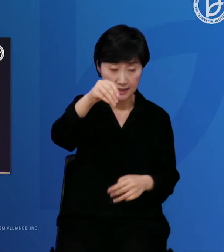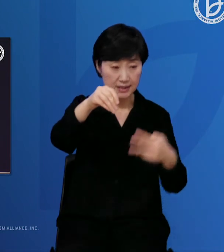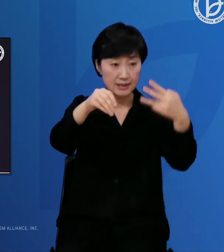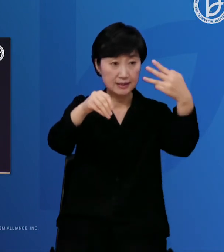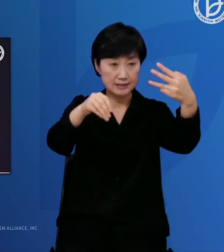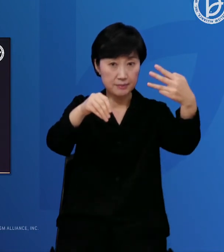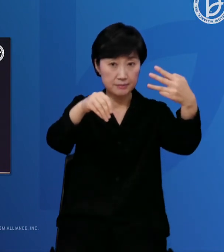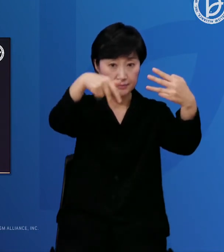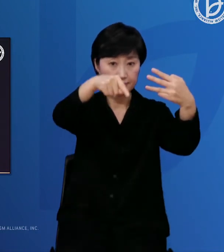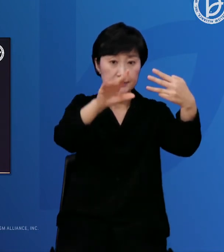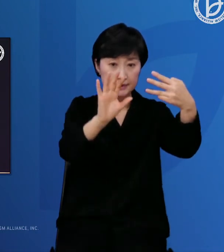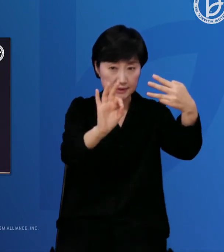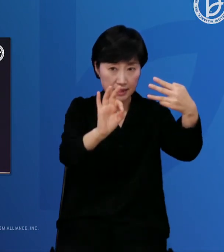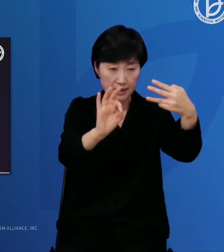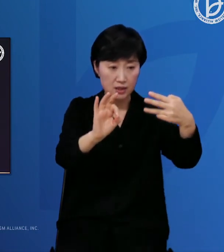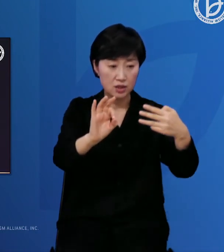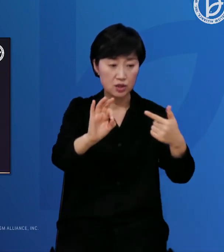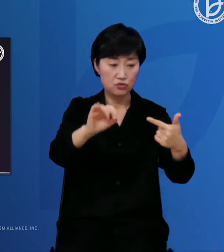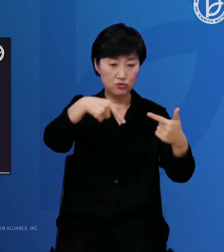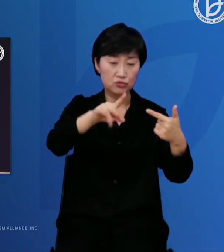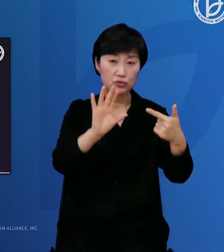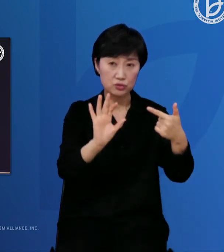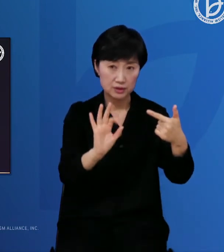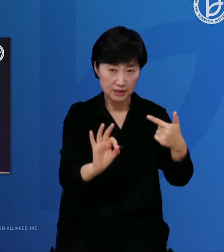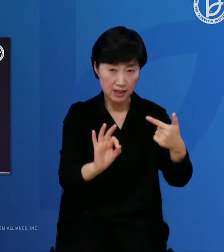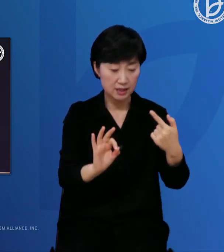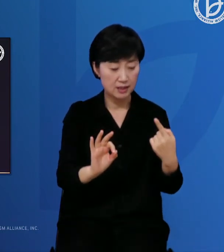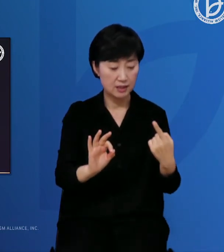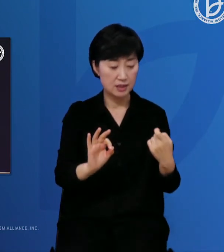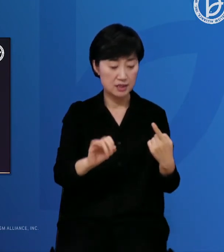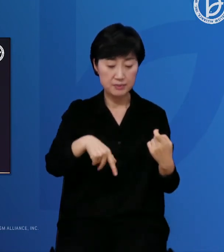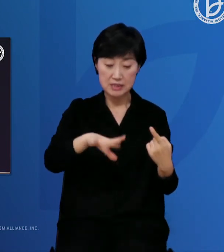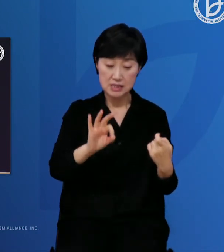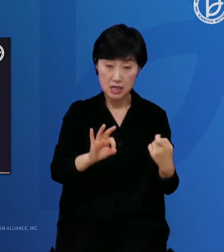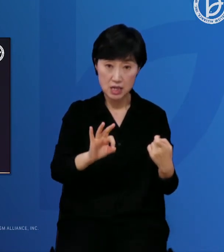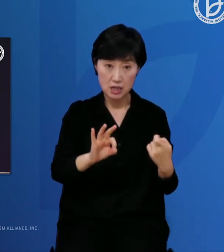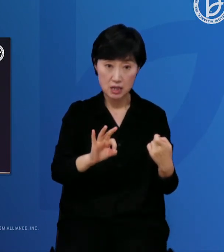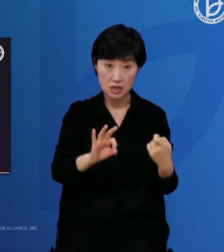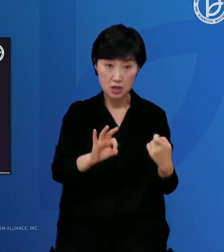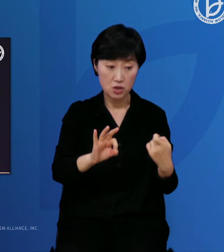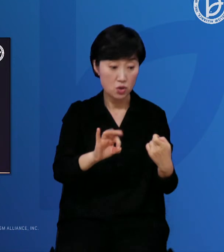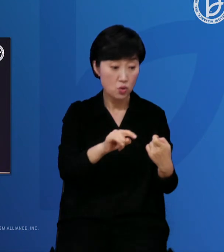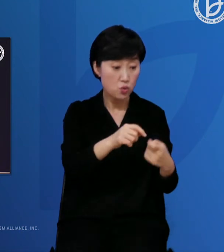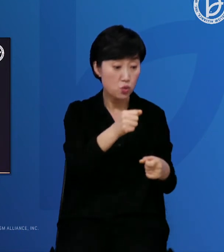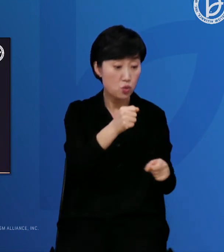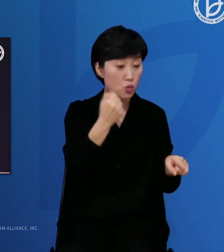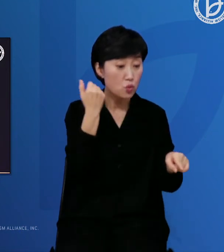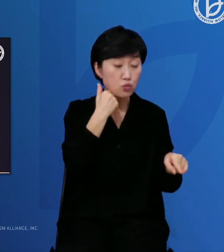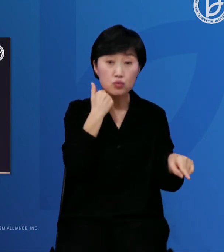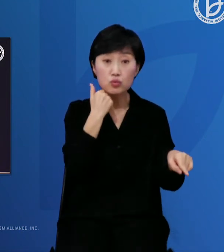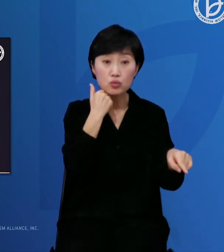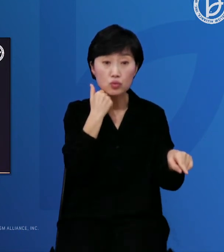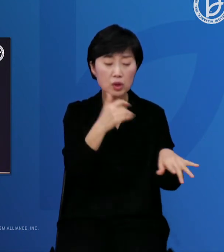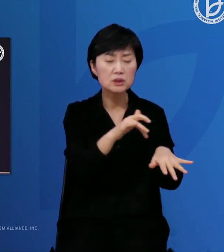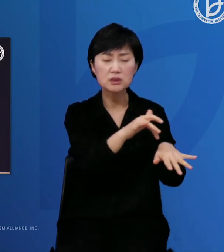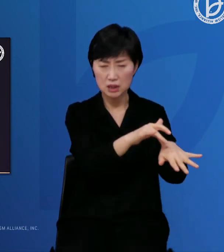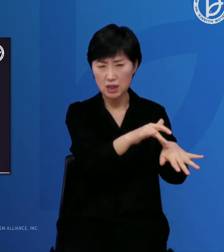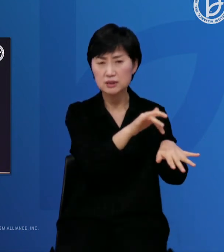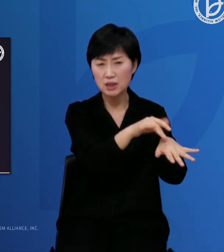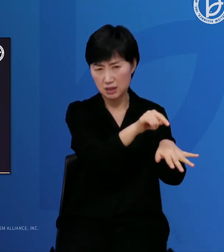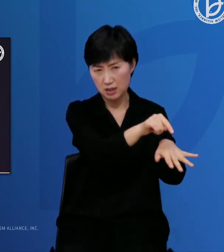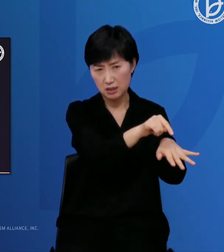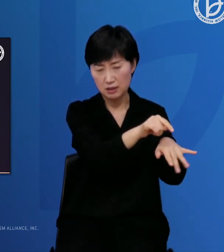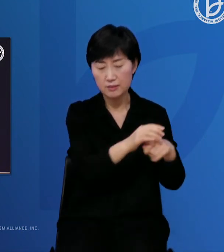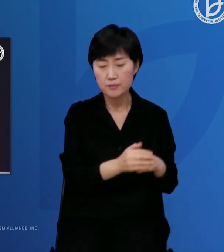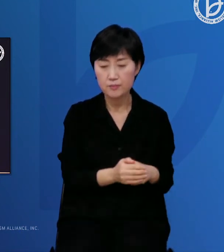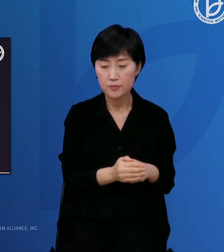사건 만든 게 사단이에요. The one who was behind the incident of Genesis 3, 6, and 11 is Satan. 굉장히 좋은 것을